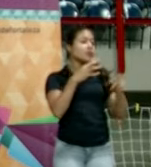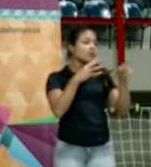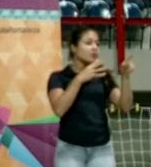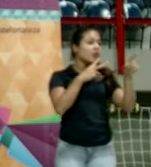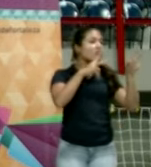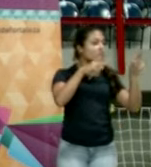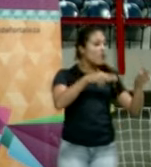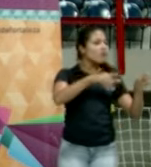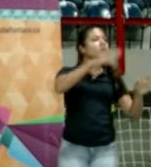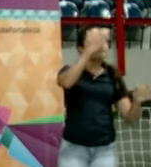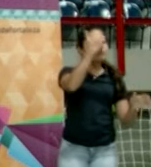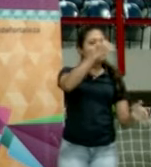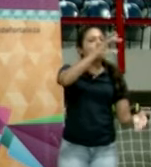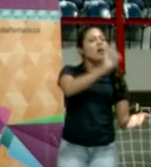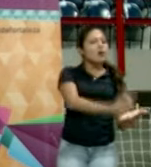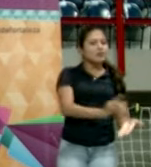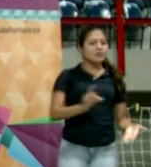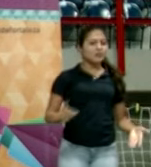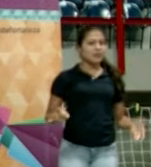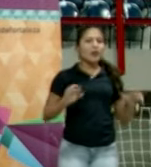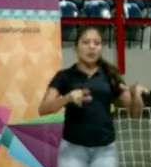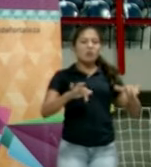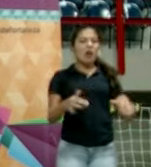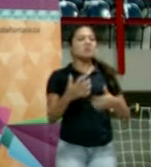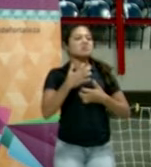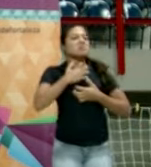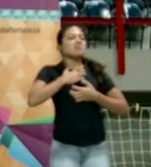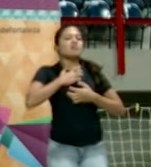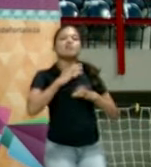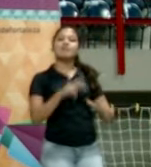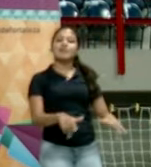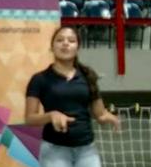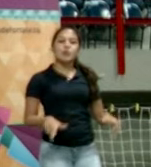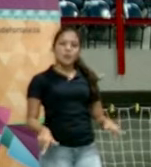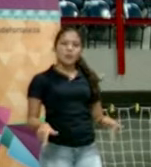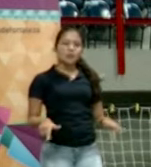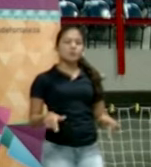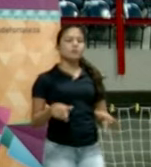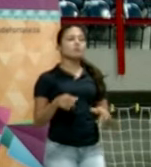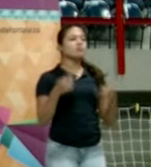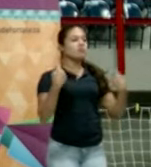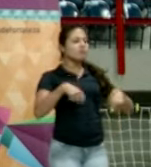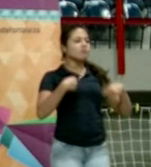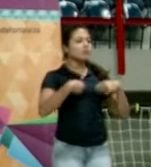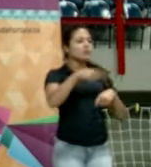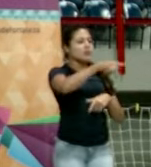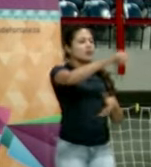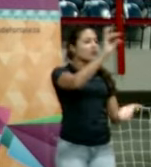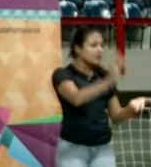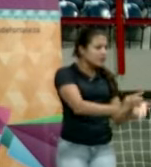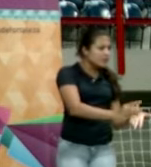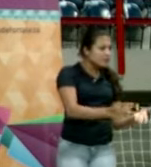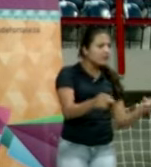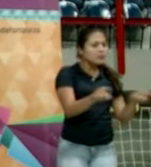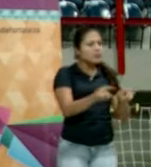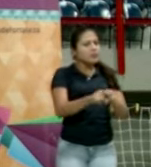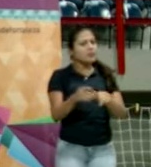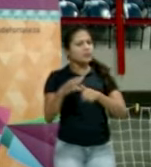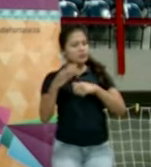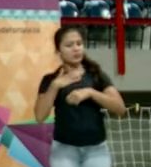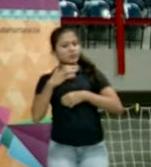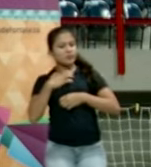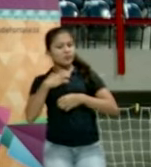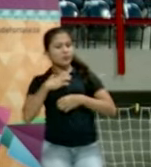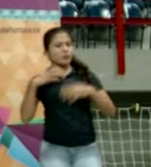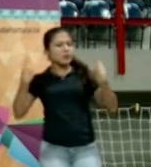razão e não de sensação. Era preciso estabelecer uma relação entre objeto racional e sensível